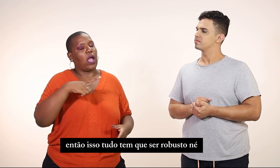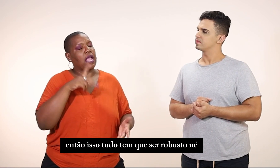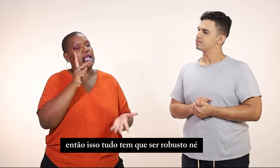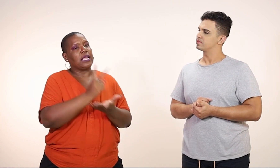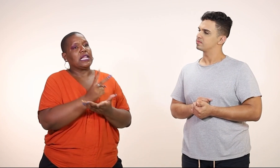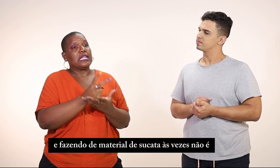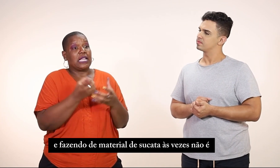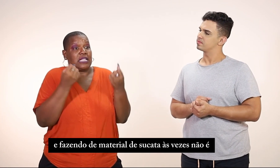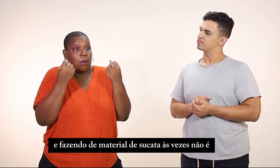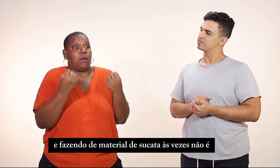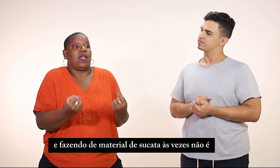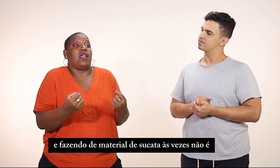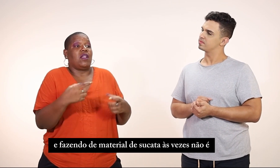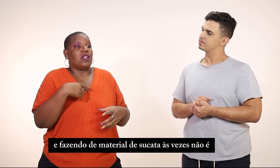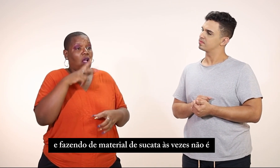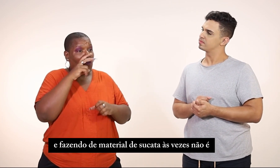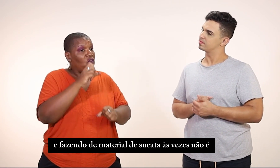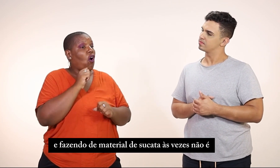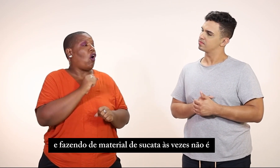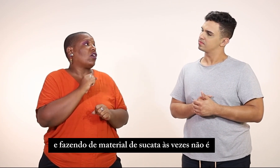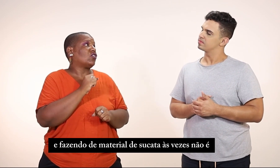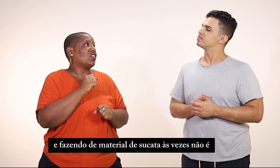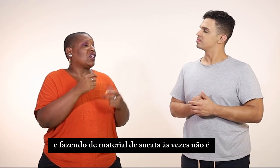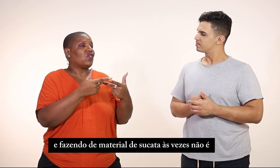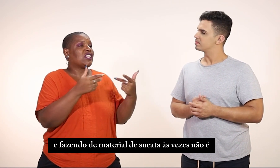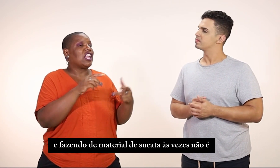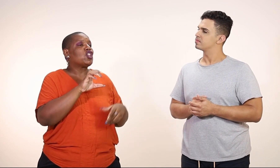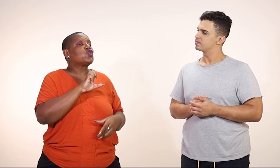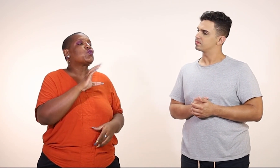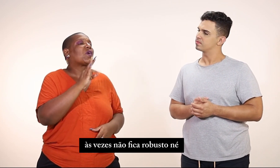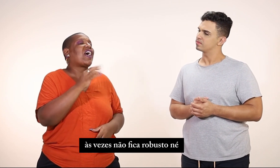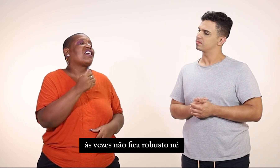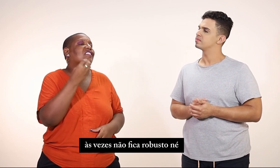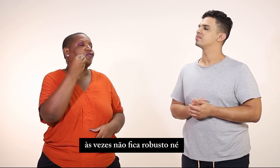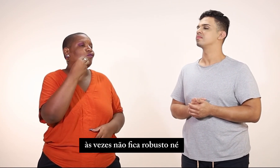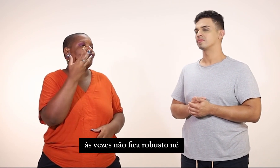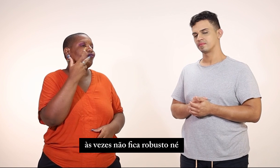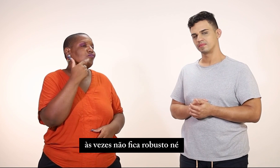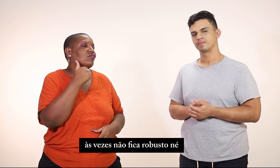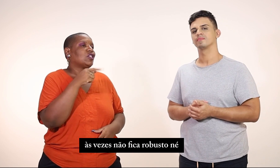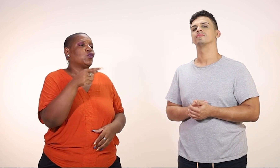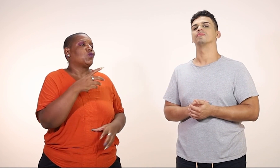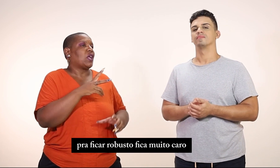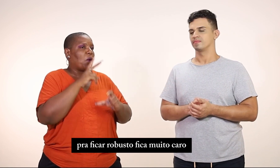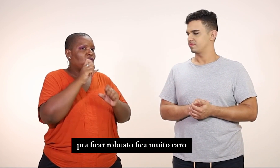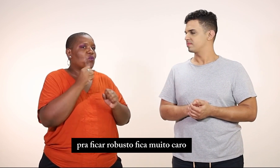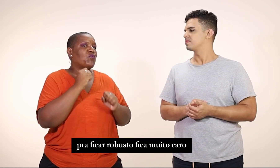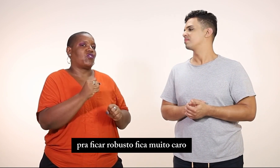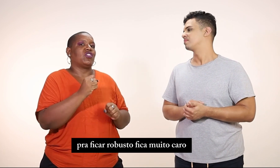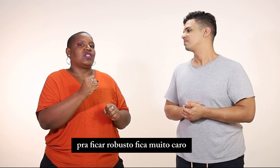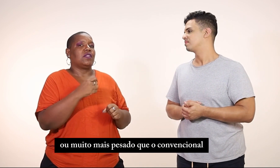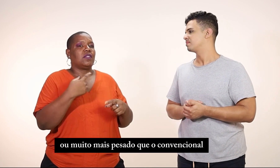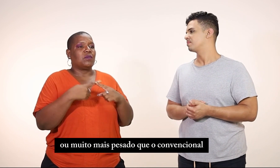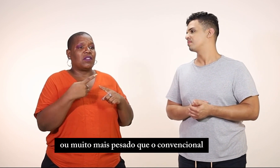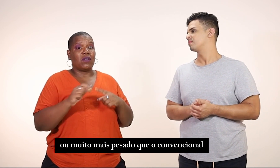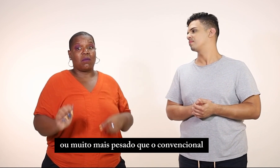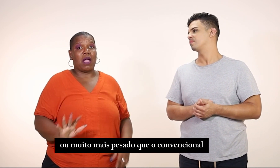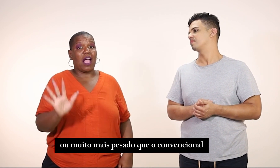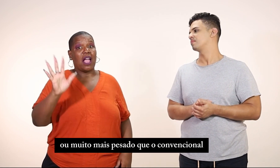né? E fazendo de material de sucata, às vezes não é. Às vezes não fica robusto, né? Para ficar robusto fica muito caro ou muito mais pesado do que o